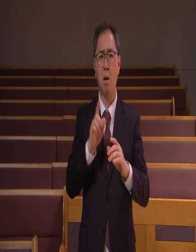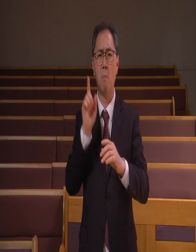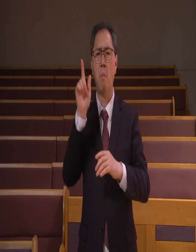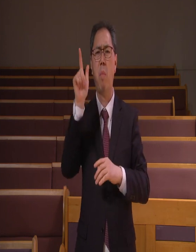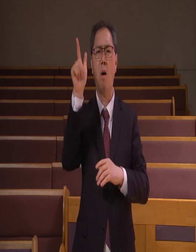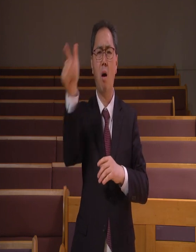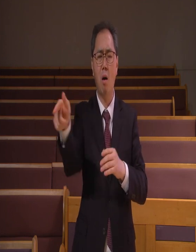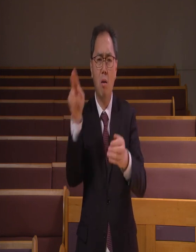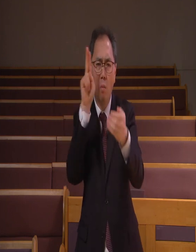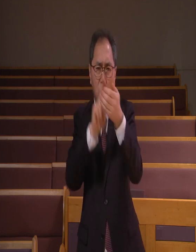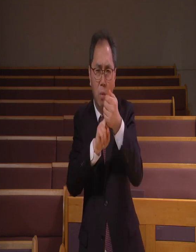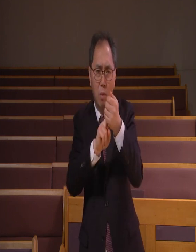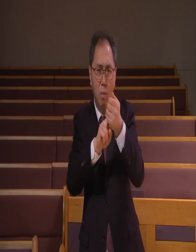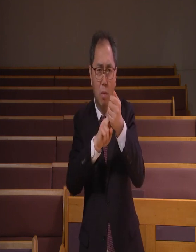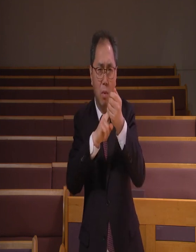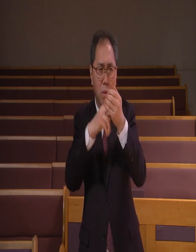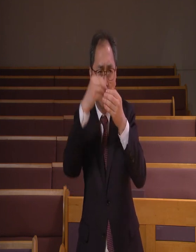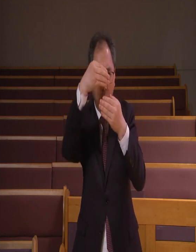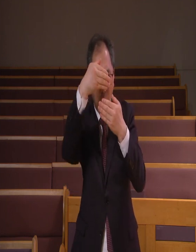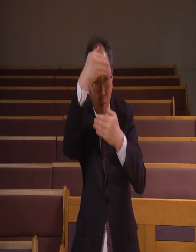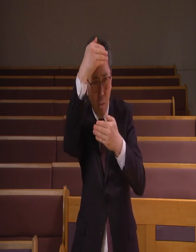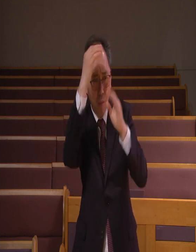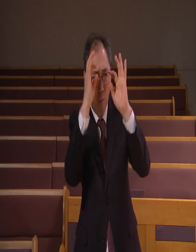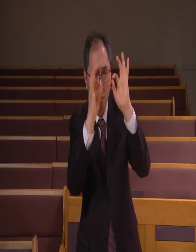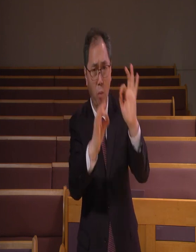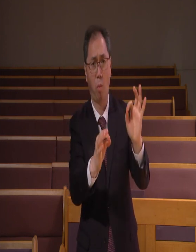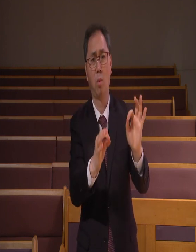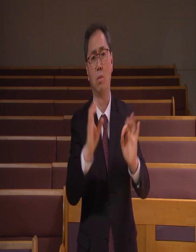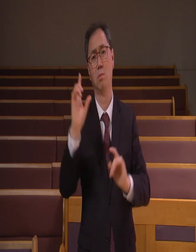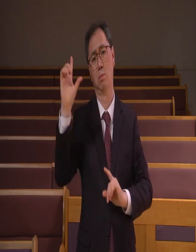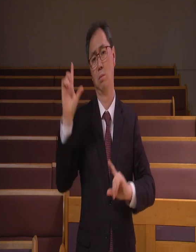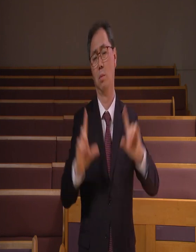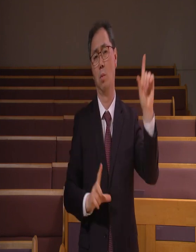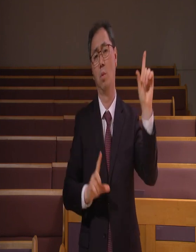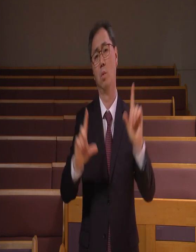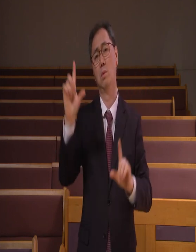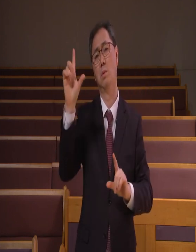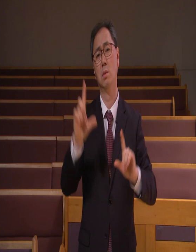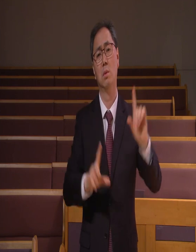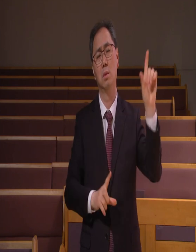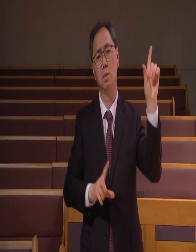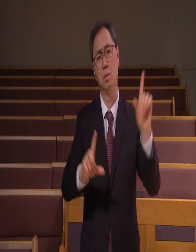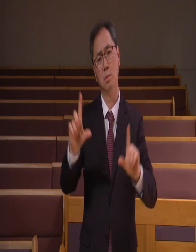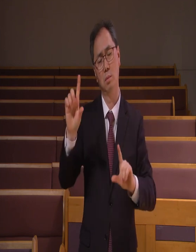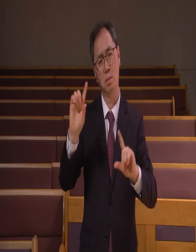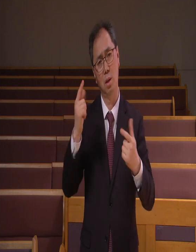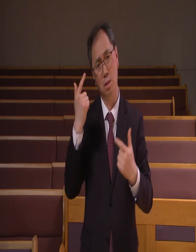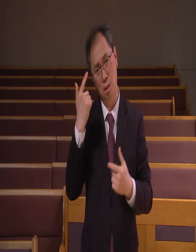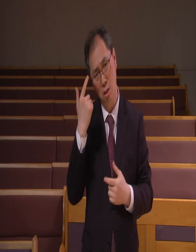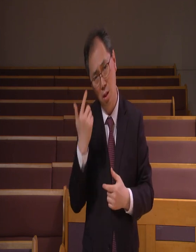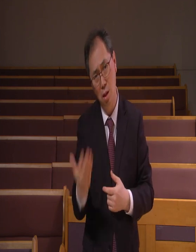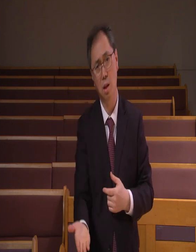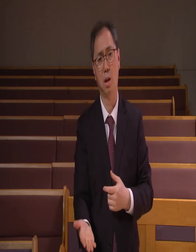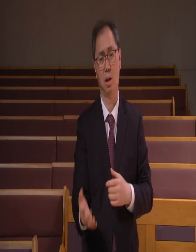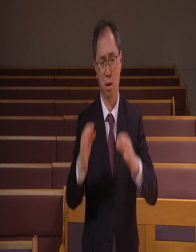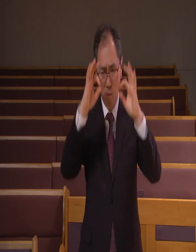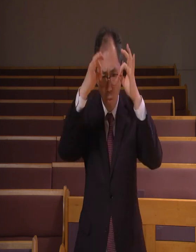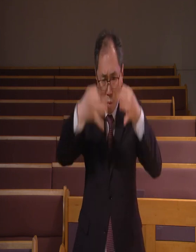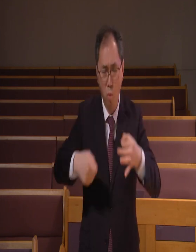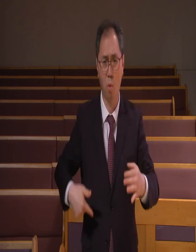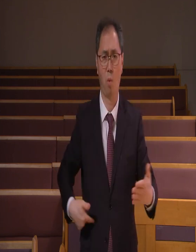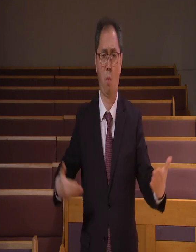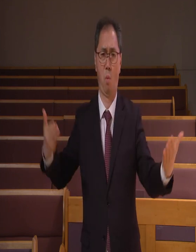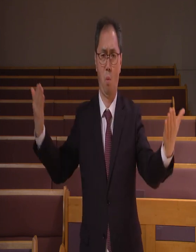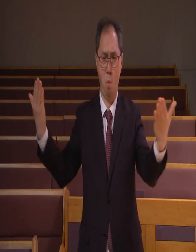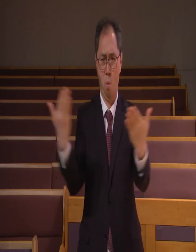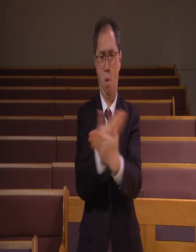계산하고 여러 많은 이유 때문에 멀찍이서 숨어있는 이 시간 우리 하나님 앞에